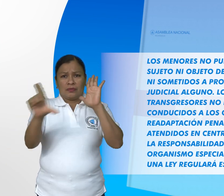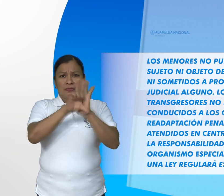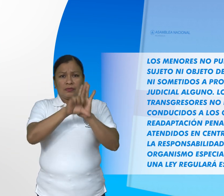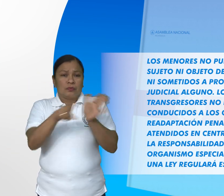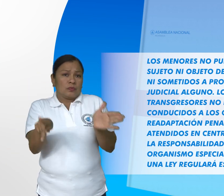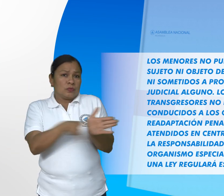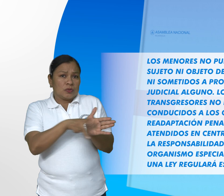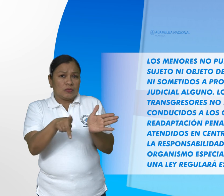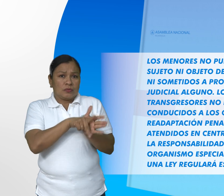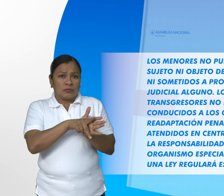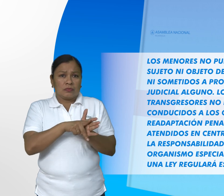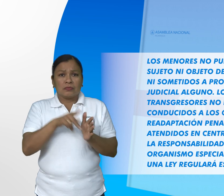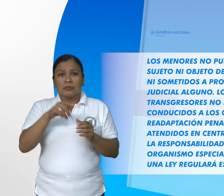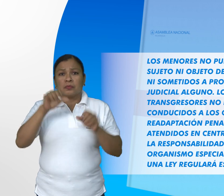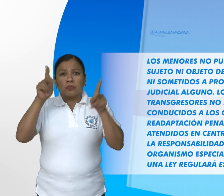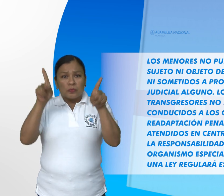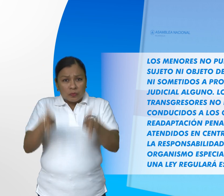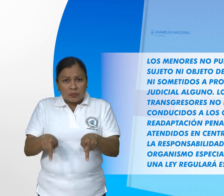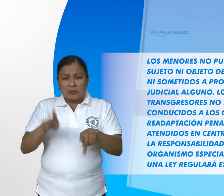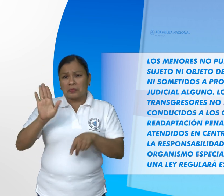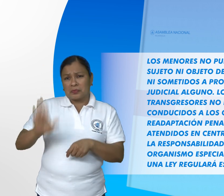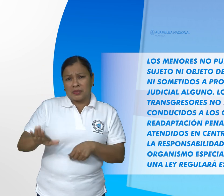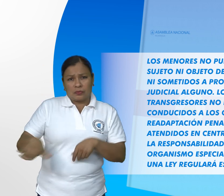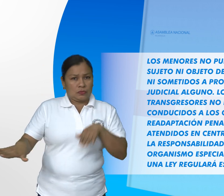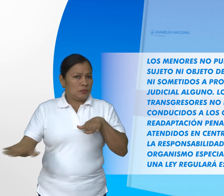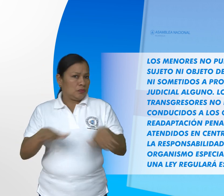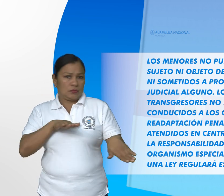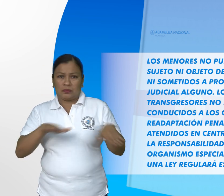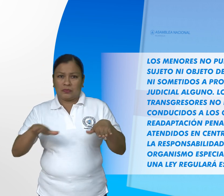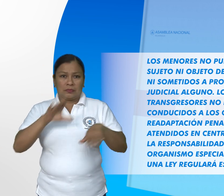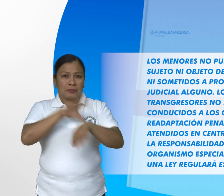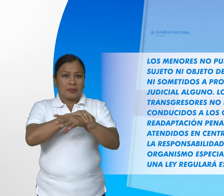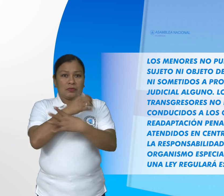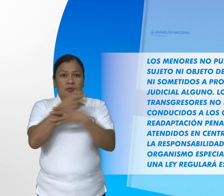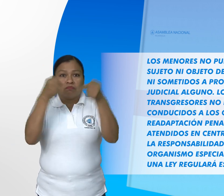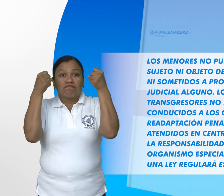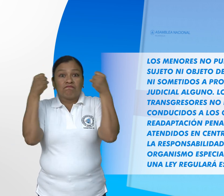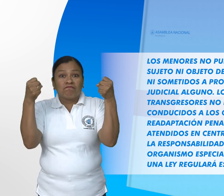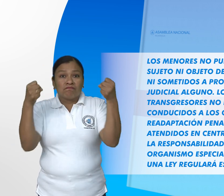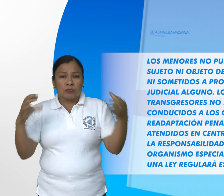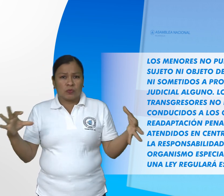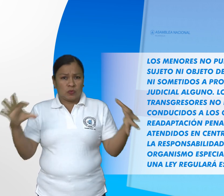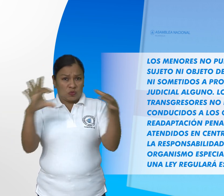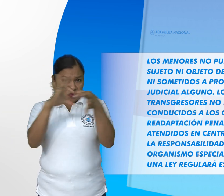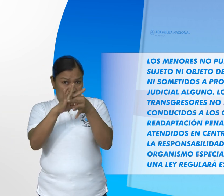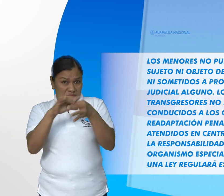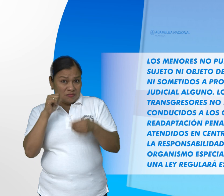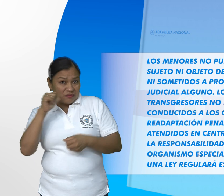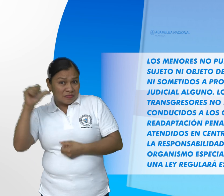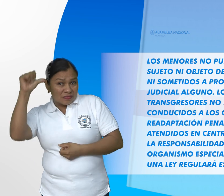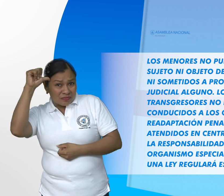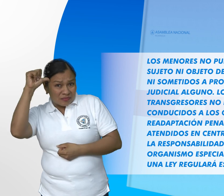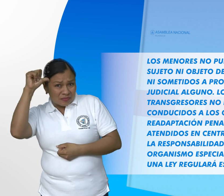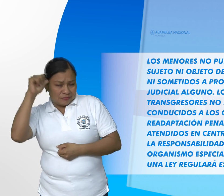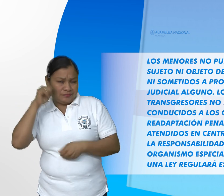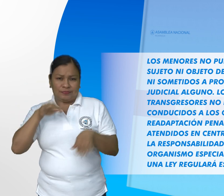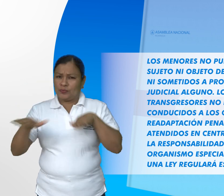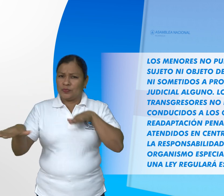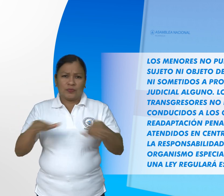sometidos a procedimiento judicial alguno. Los menores transgresores no pueden ser conducidos a los centros de